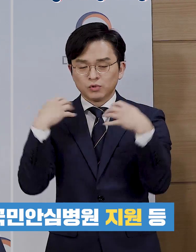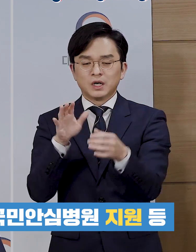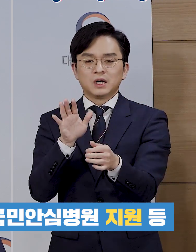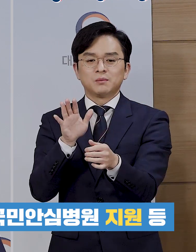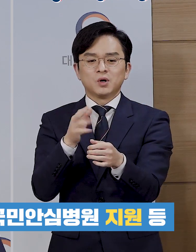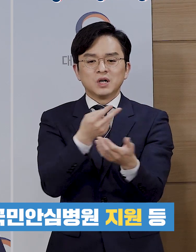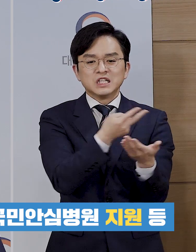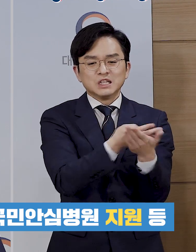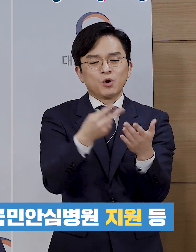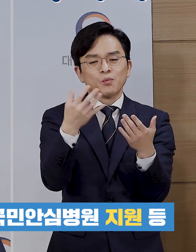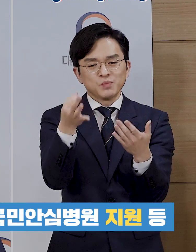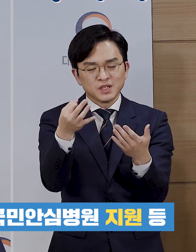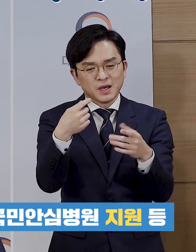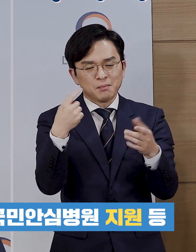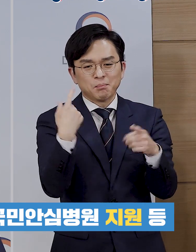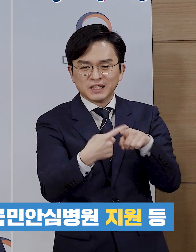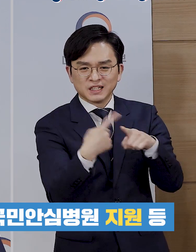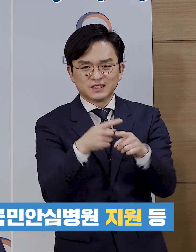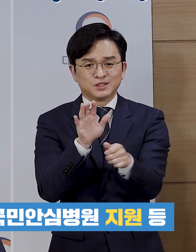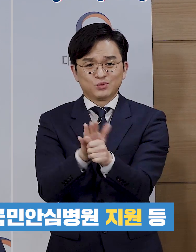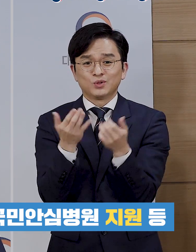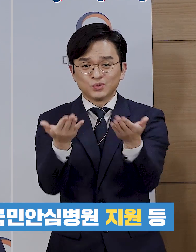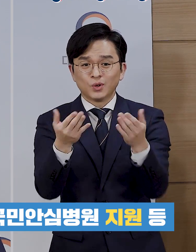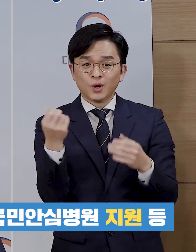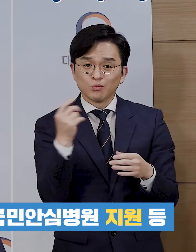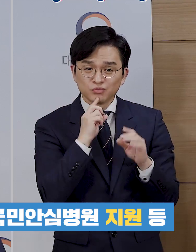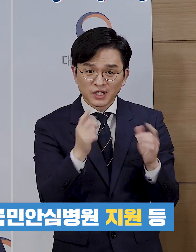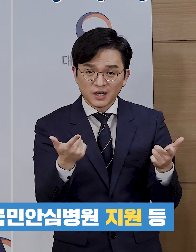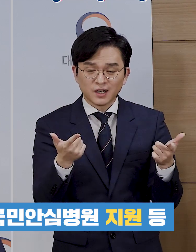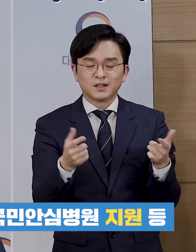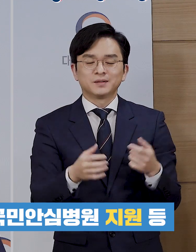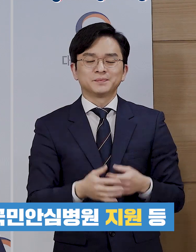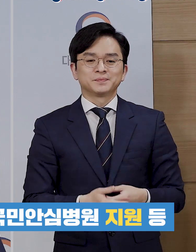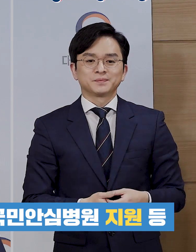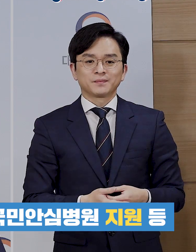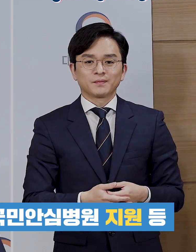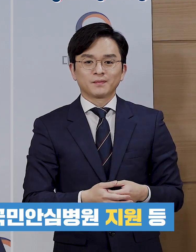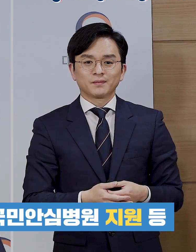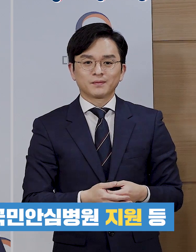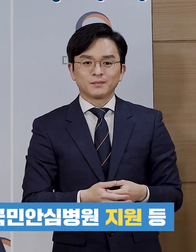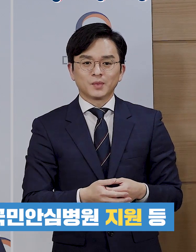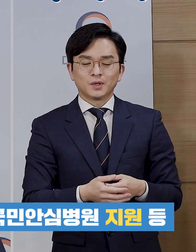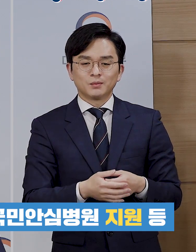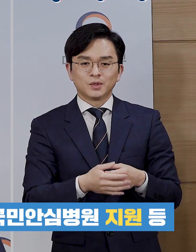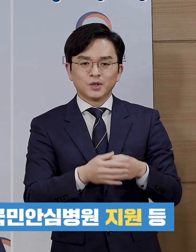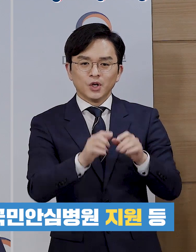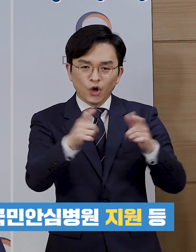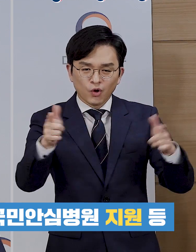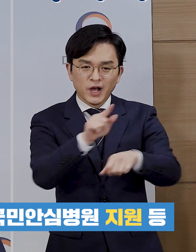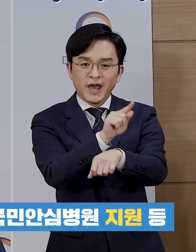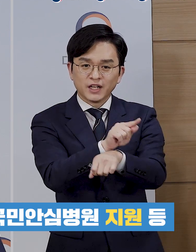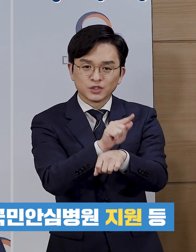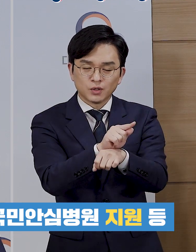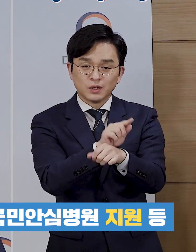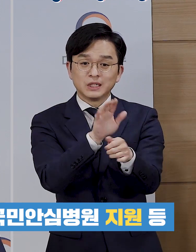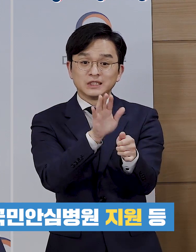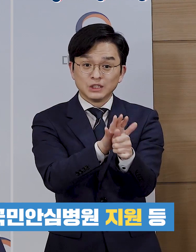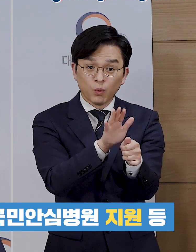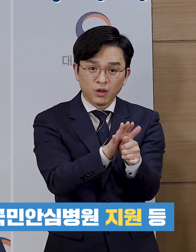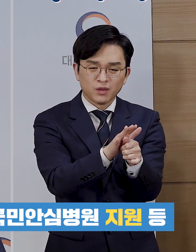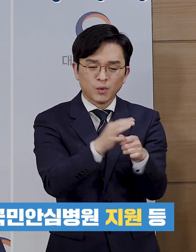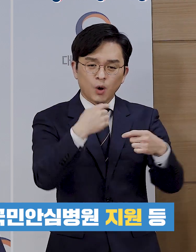지원하겠습니다. 또한 진료의 차질을 빚지 않도록 각종 신고와 평가 등의 행정 절차는